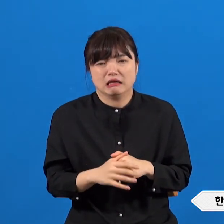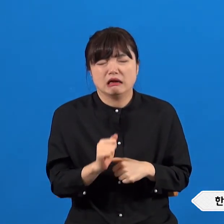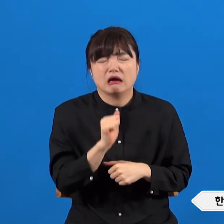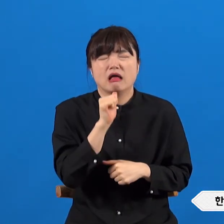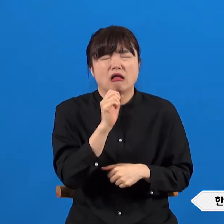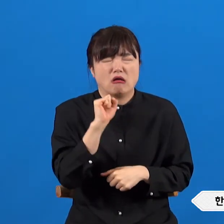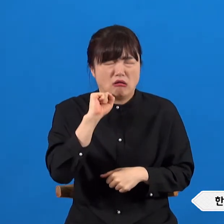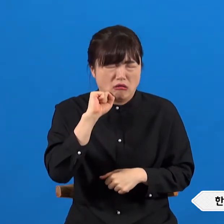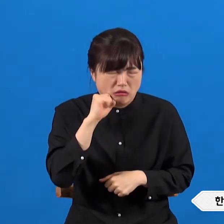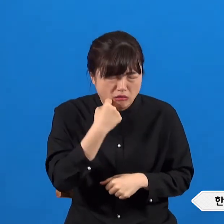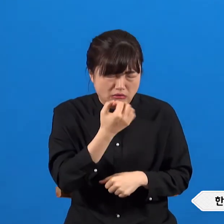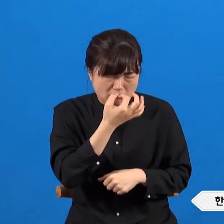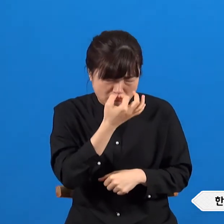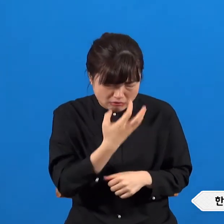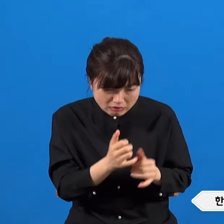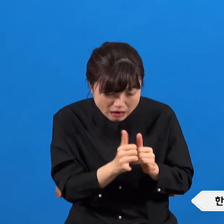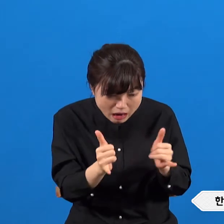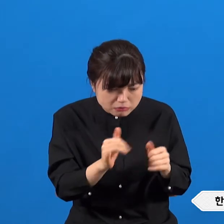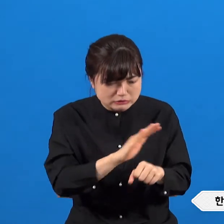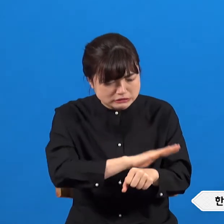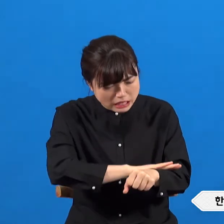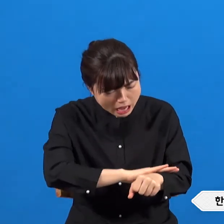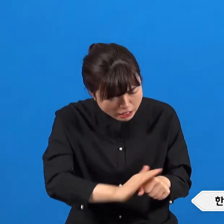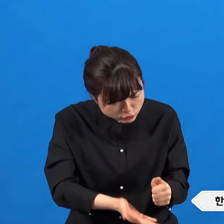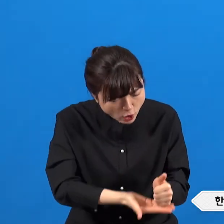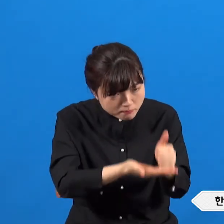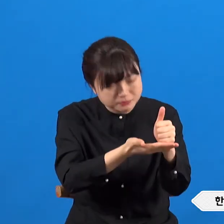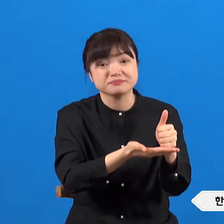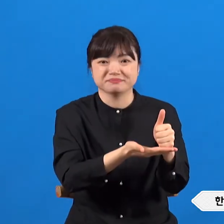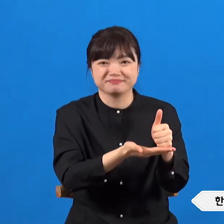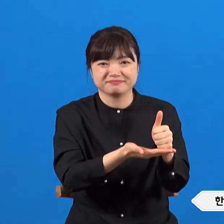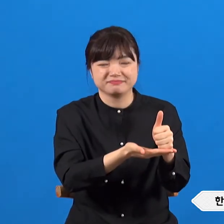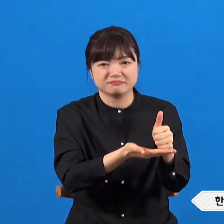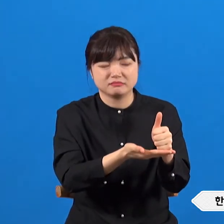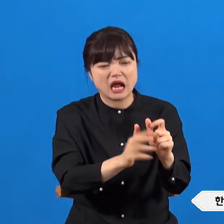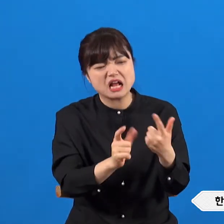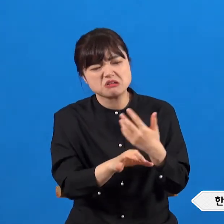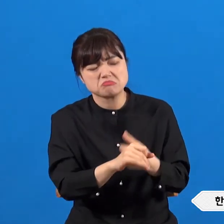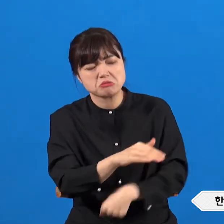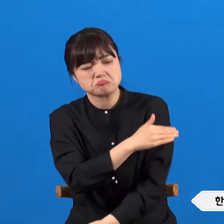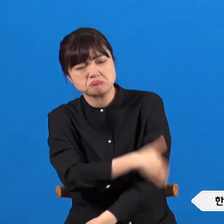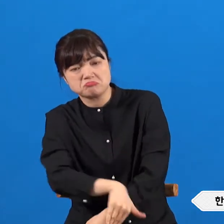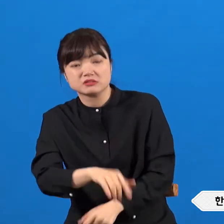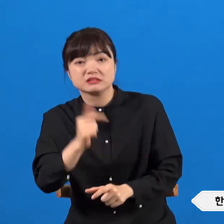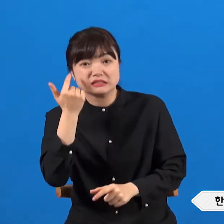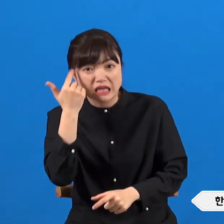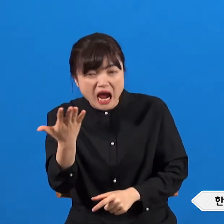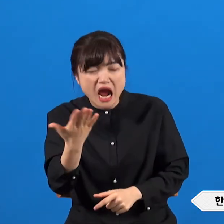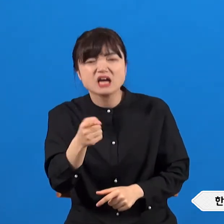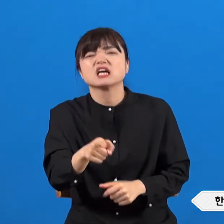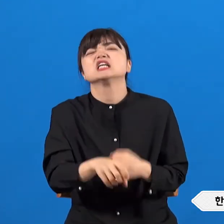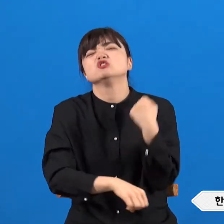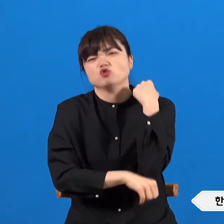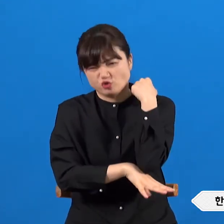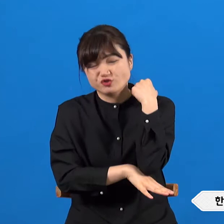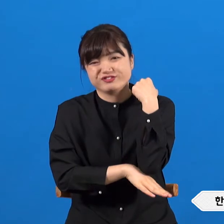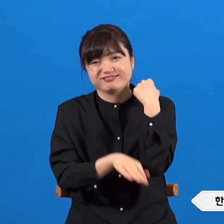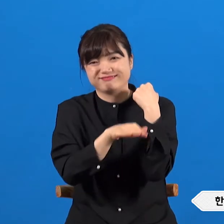가난하고 어려운 이웃들을 잘 섬겼느냐 아니냐 그것이 기준입니다.